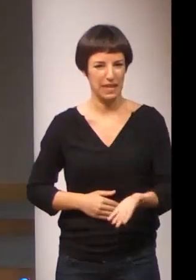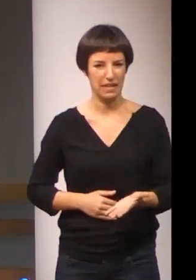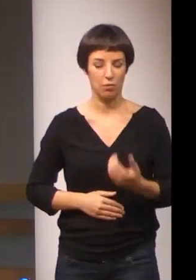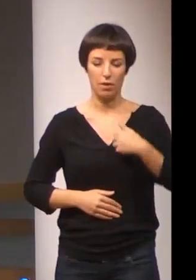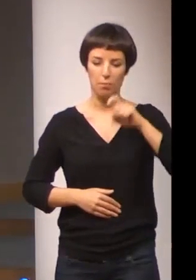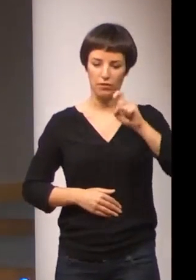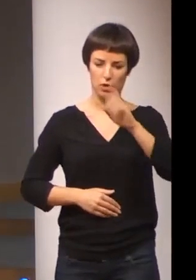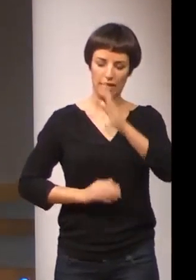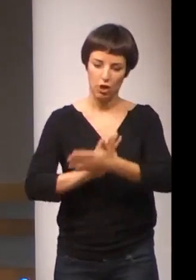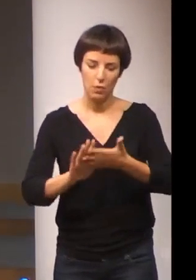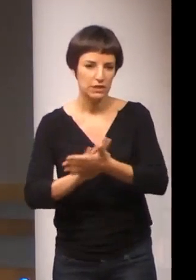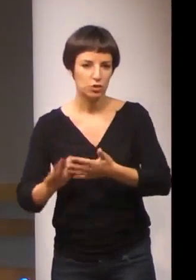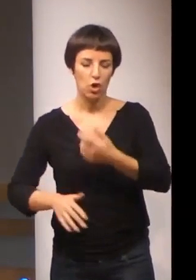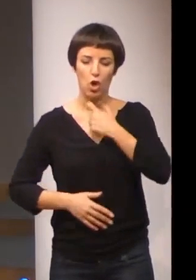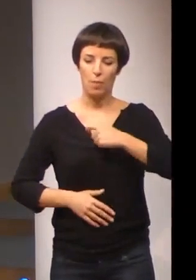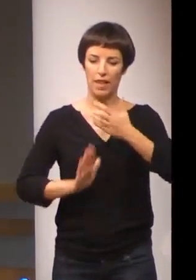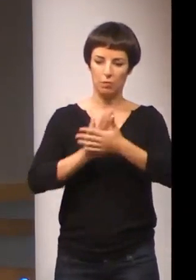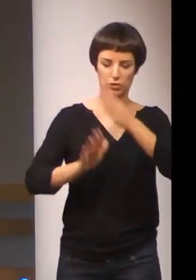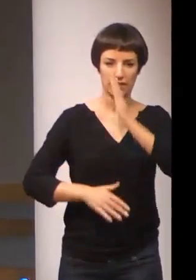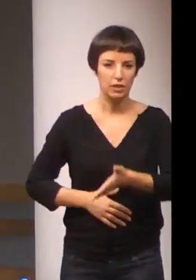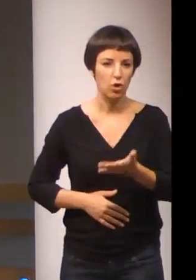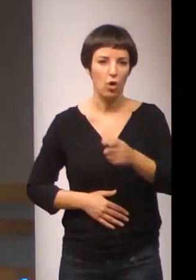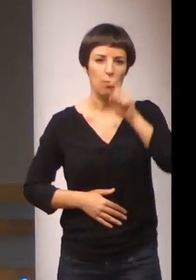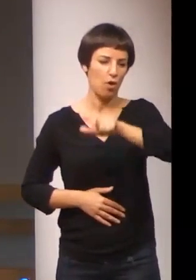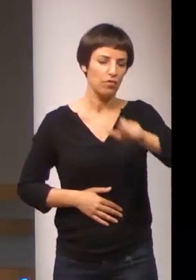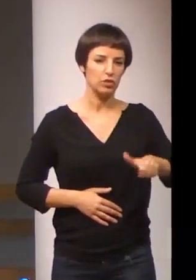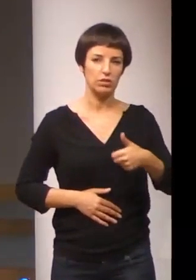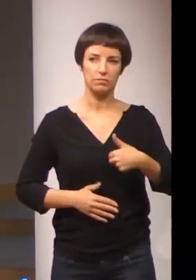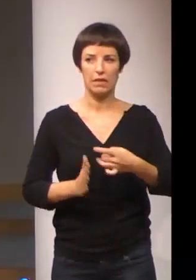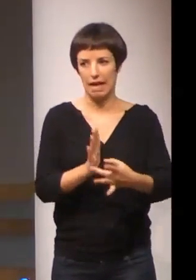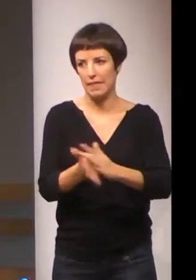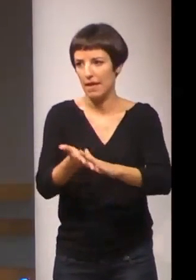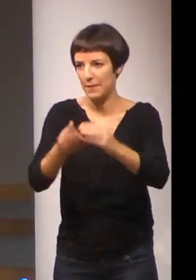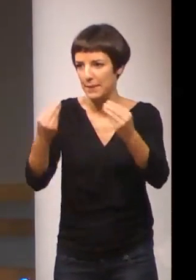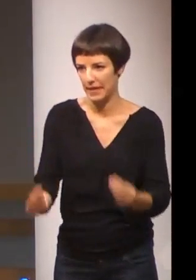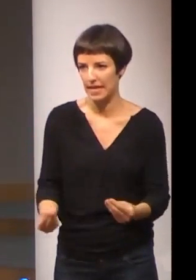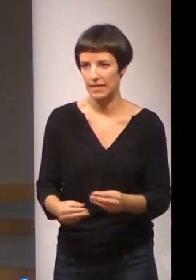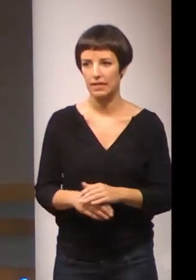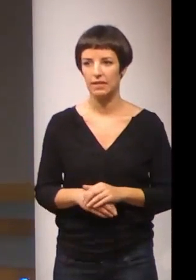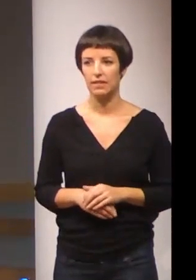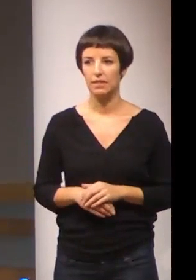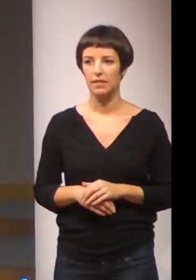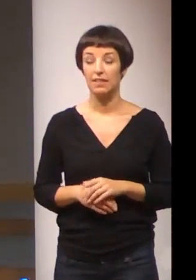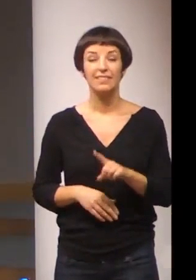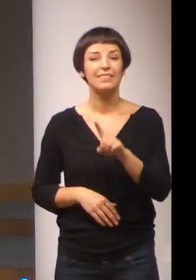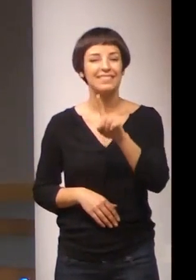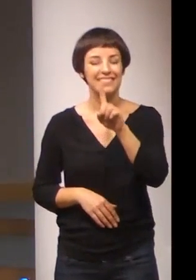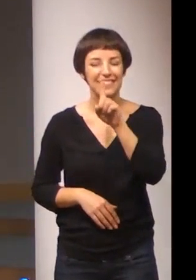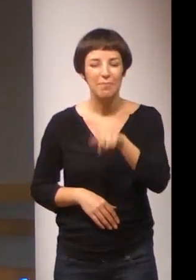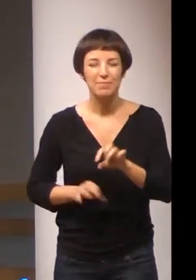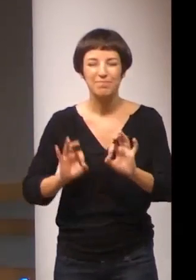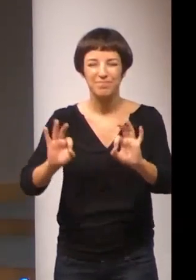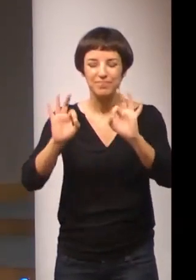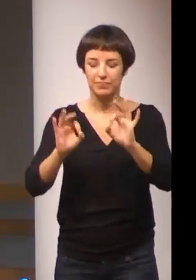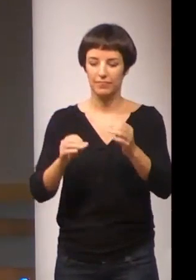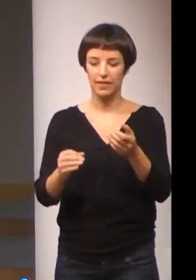profesorado, logopedas o profesores que están involucrados. Y sobre todo también el desarrollo, la